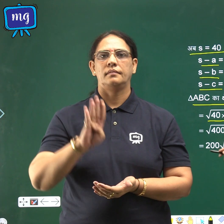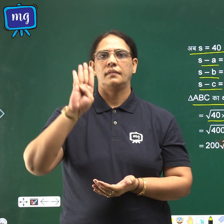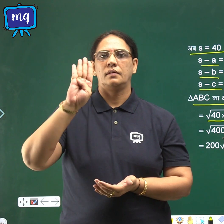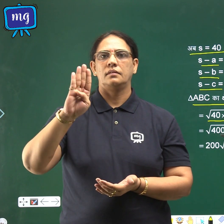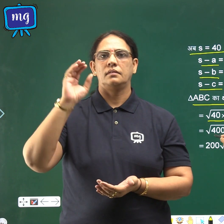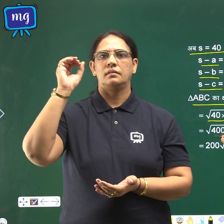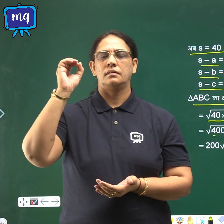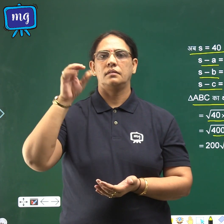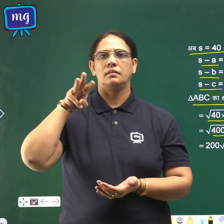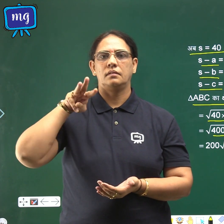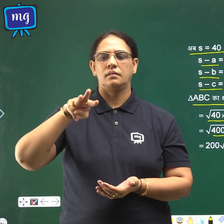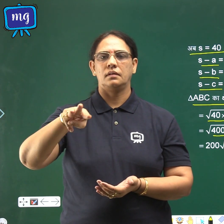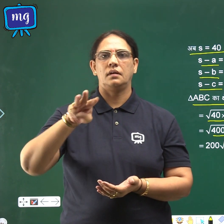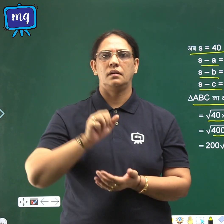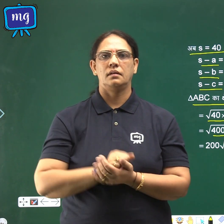40,000